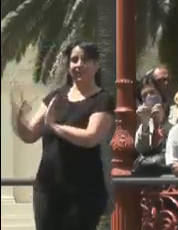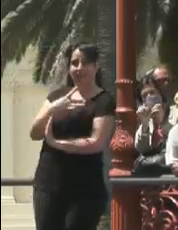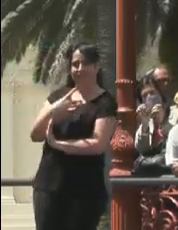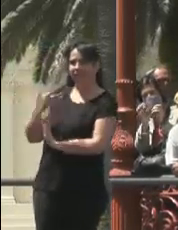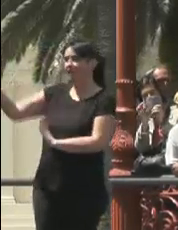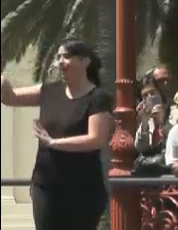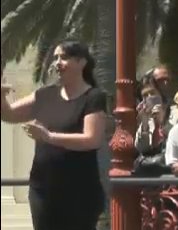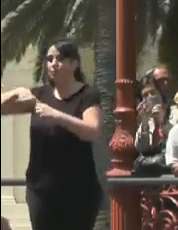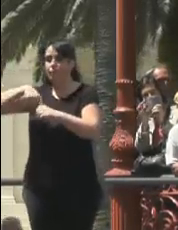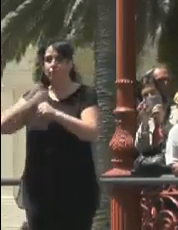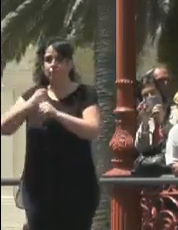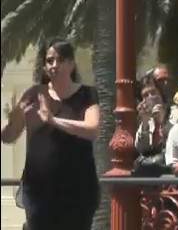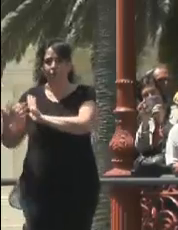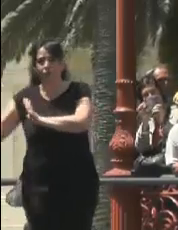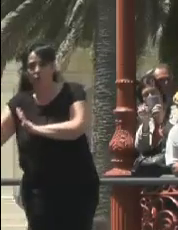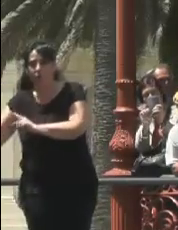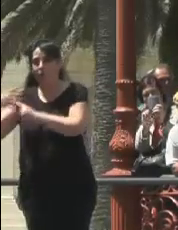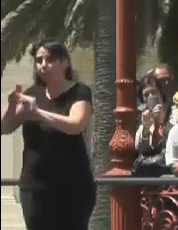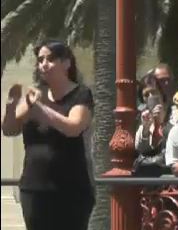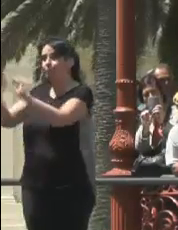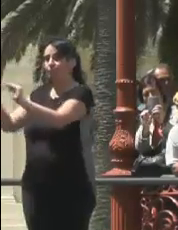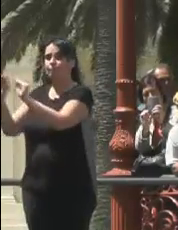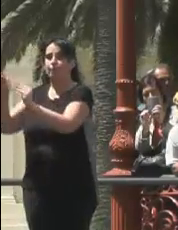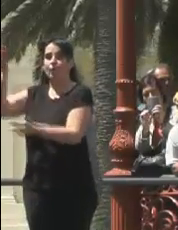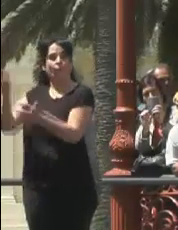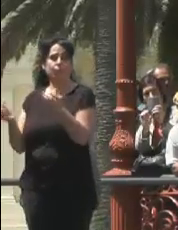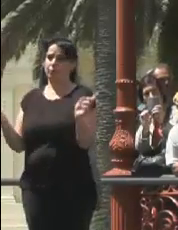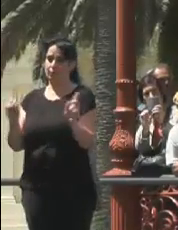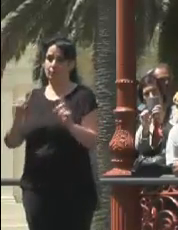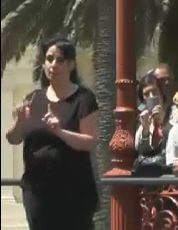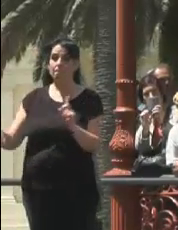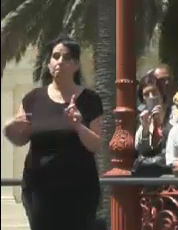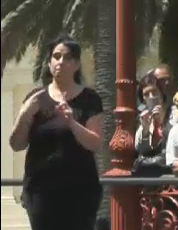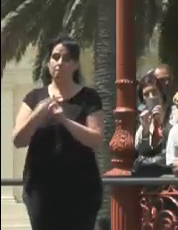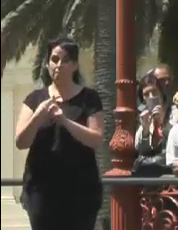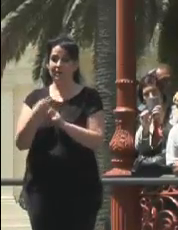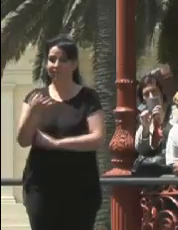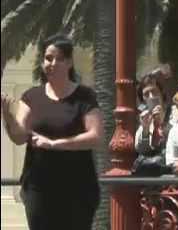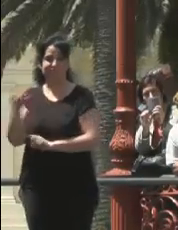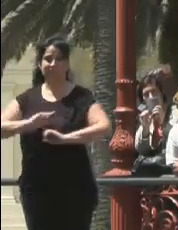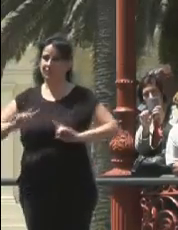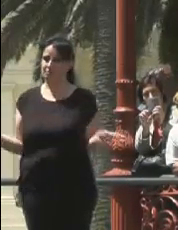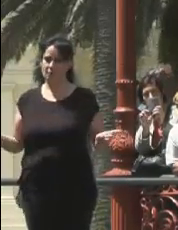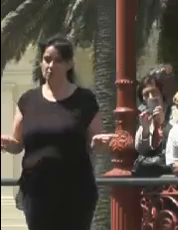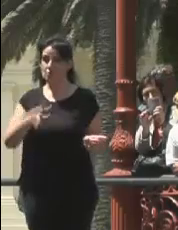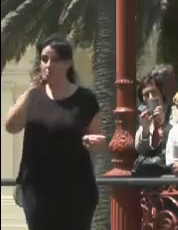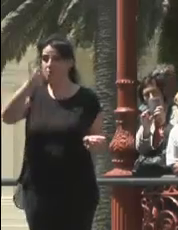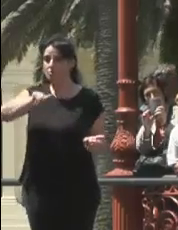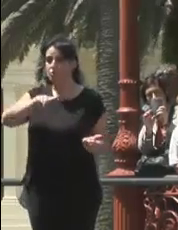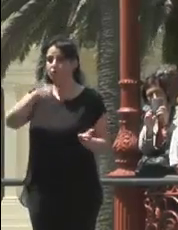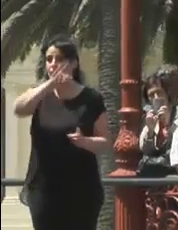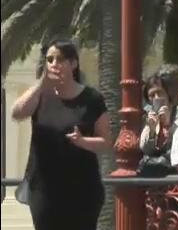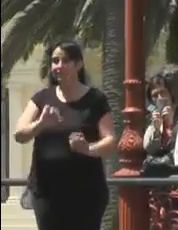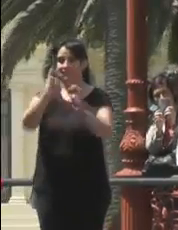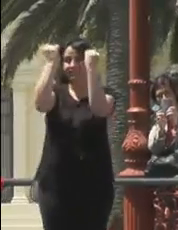los empleos. Es su política, que no solo es injusta, sino que también es ineficaz, porque no estamos saliendo de la crisis, solo